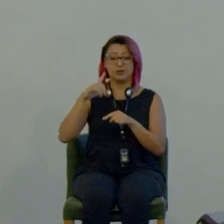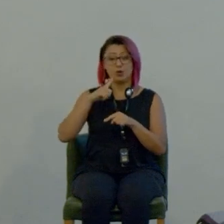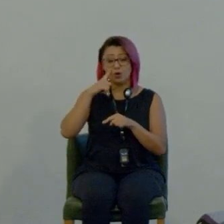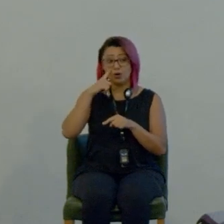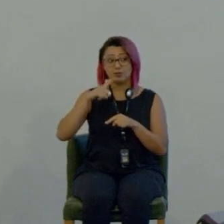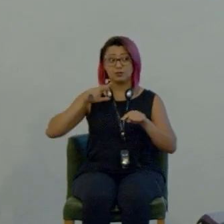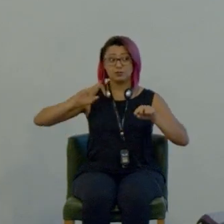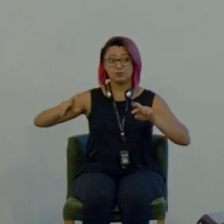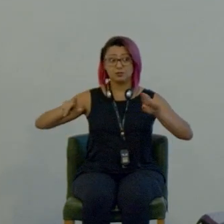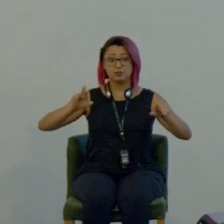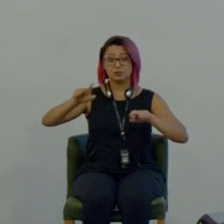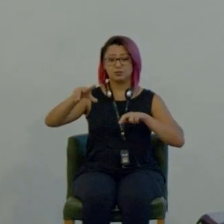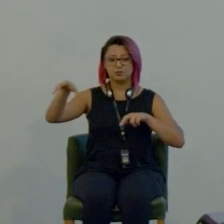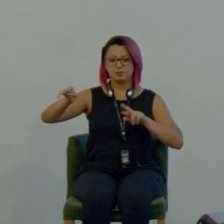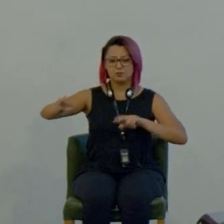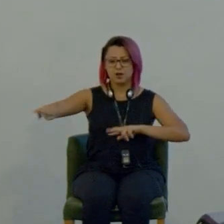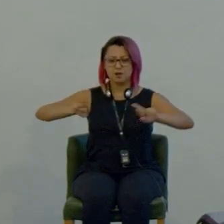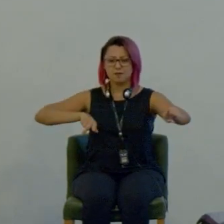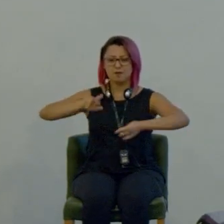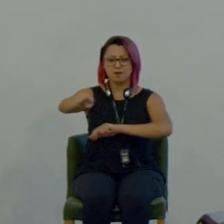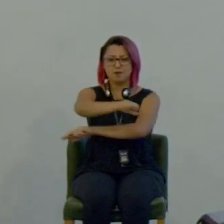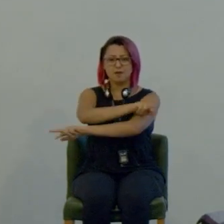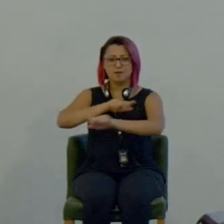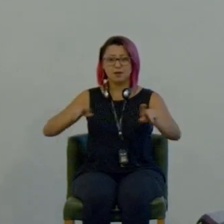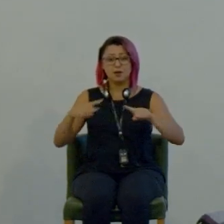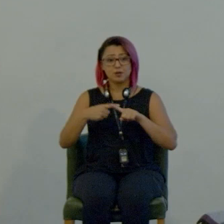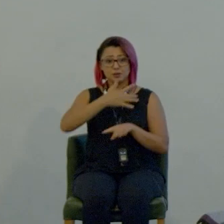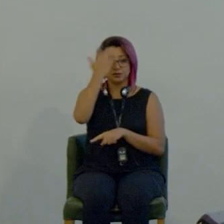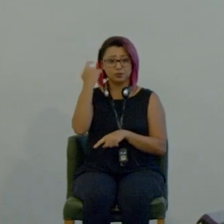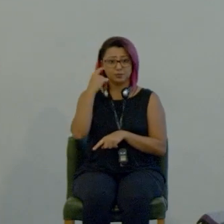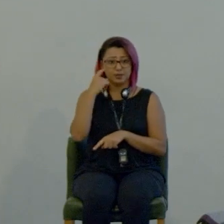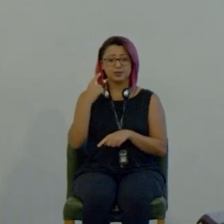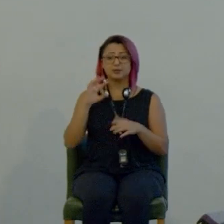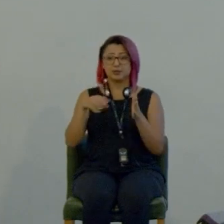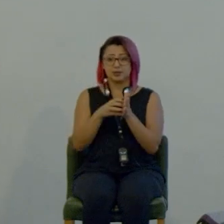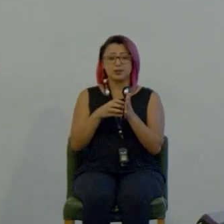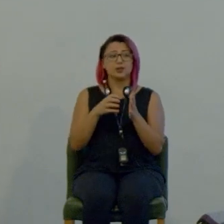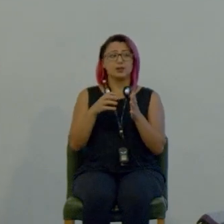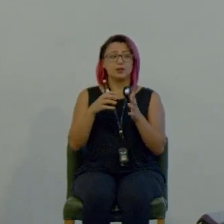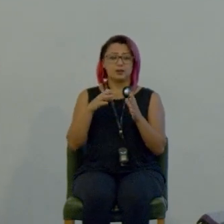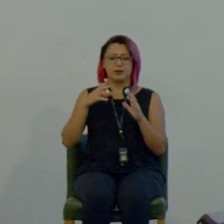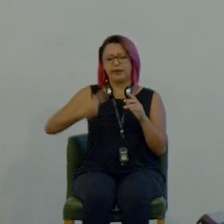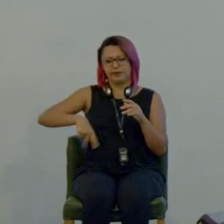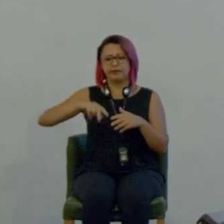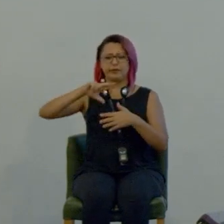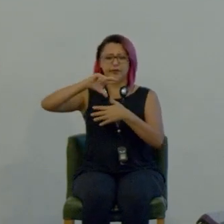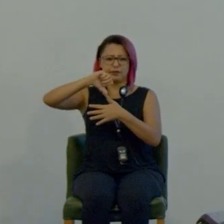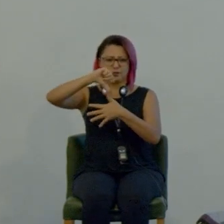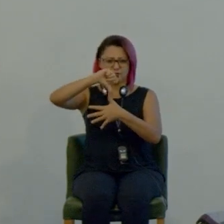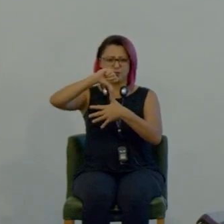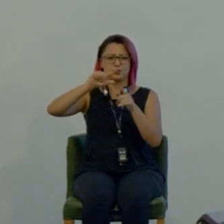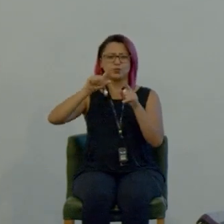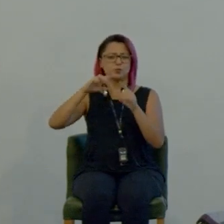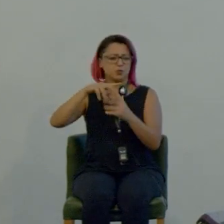da região amazônica. Esse dado é importante, por quê? Porque existe um mito que sobrevive até hoje no mundo, e aqui na América do Sul também, de